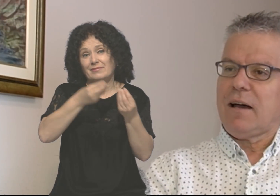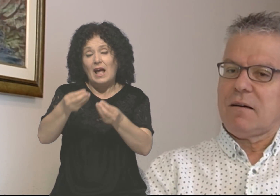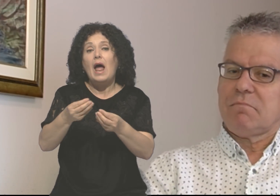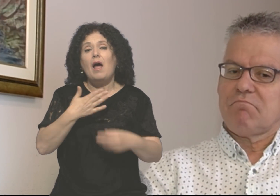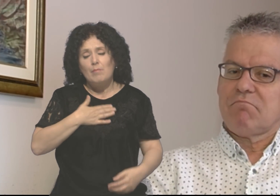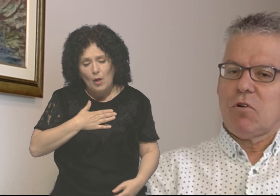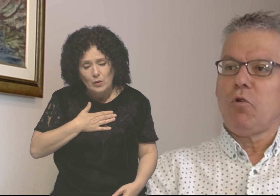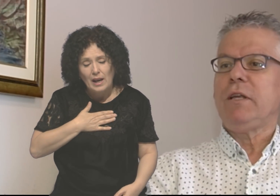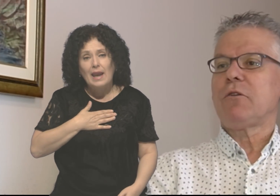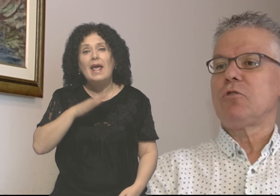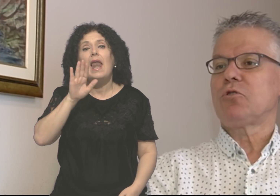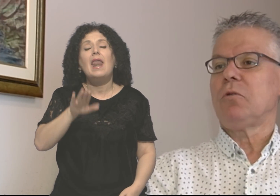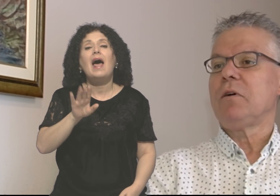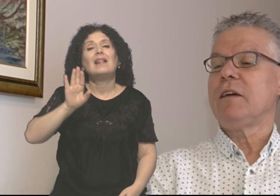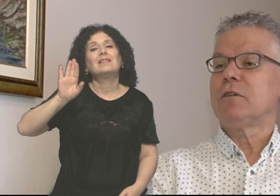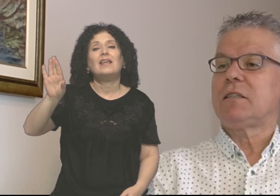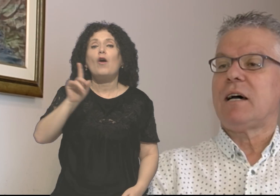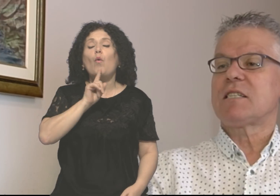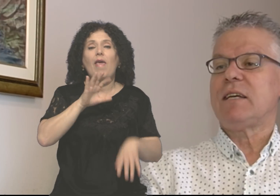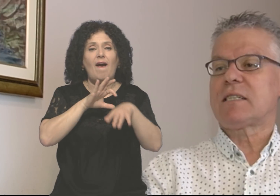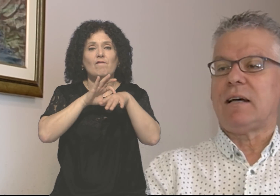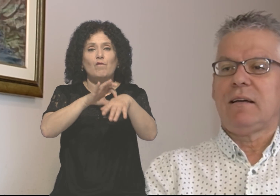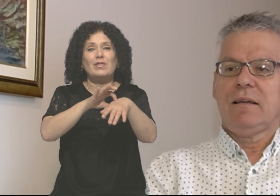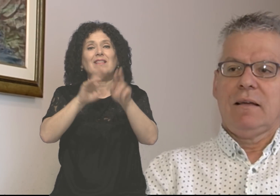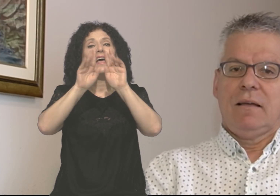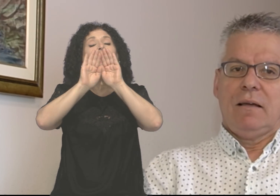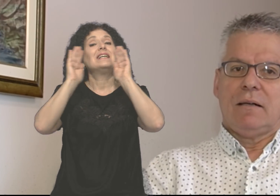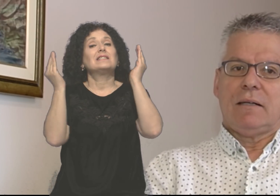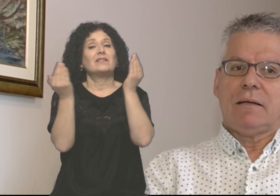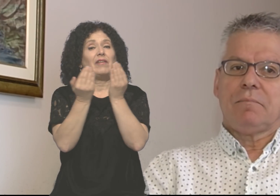Благодарение на оние кои што ја водат таа светска